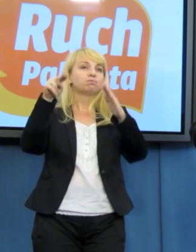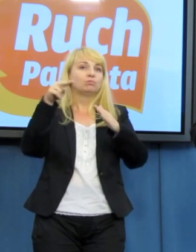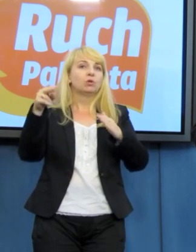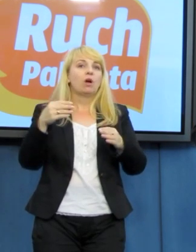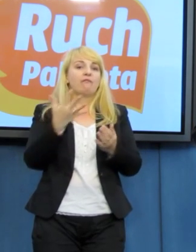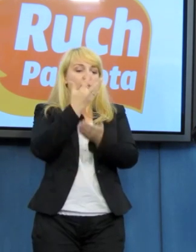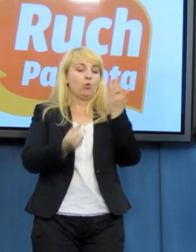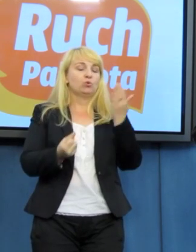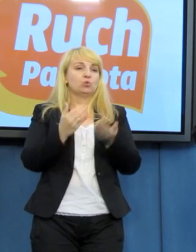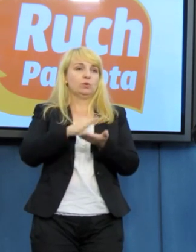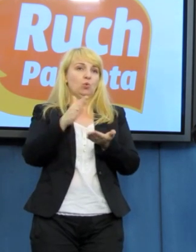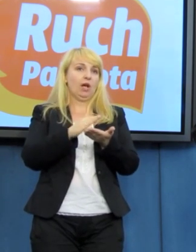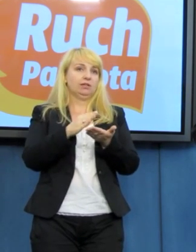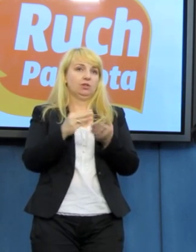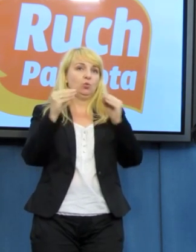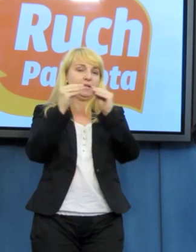Po drugie,